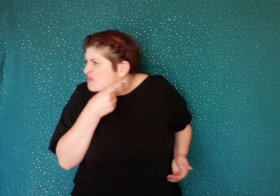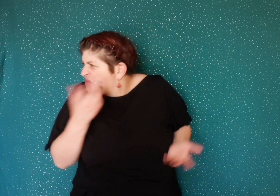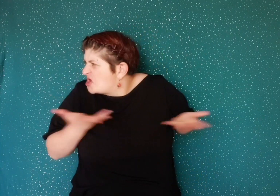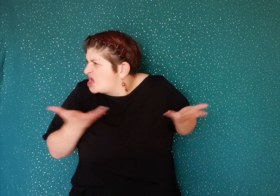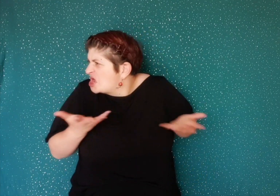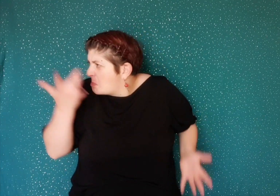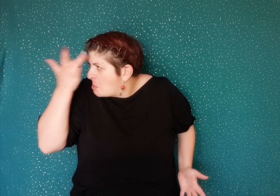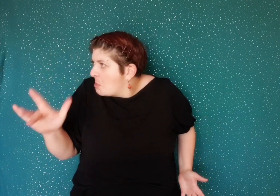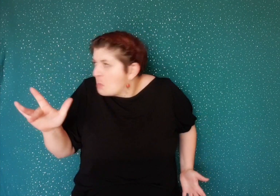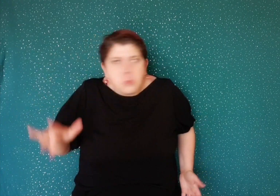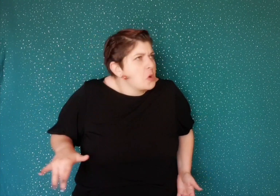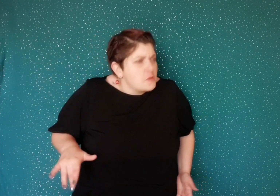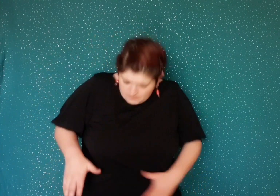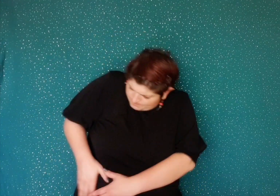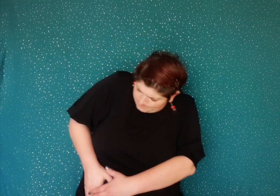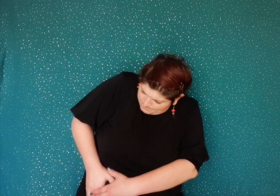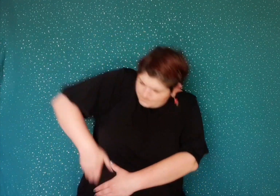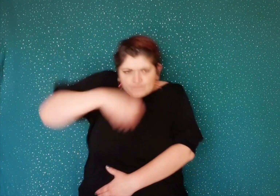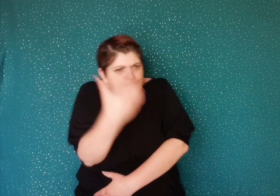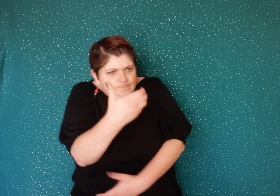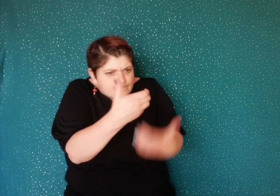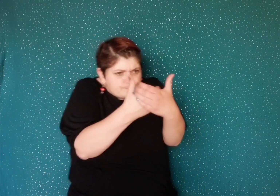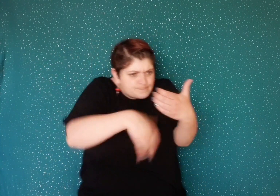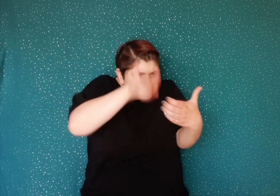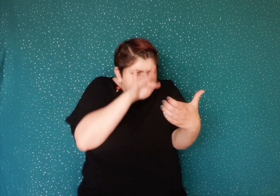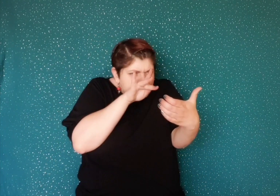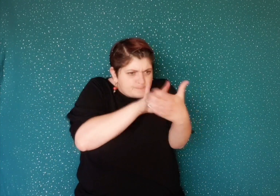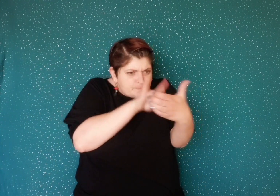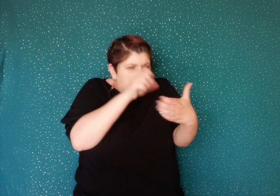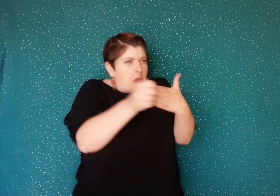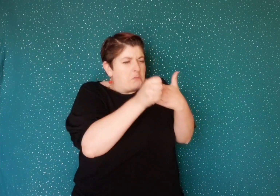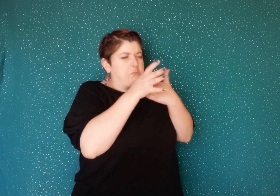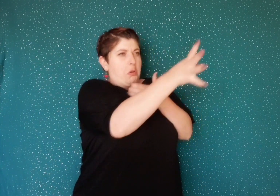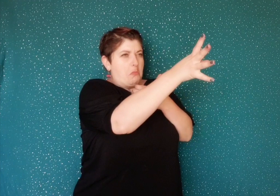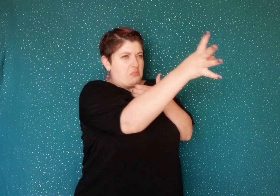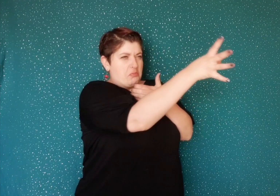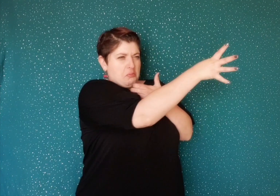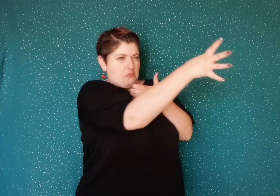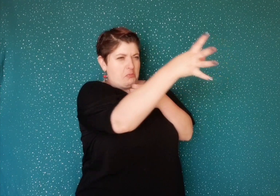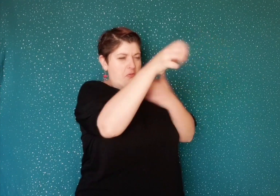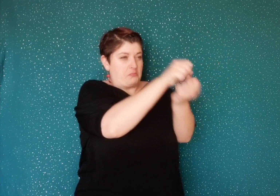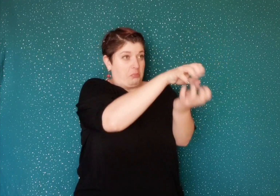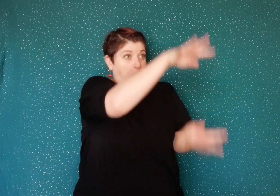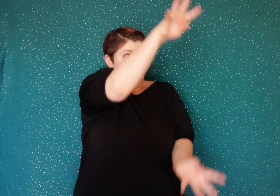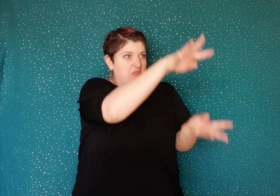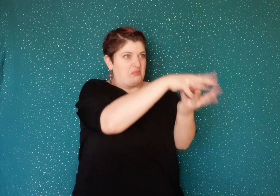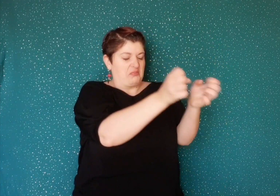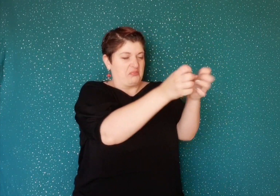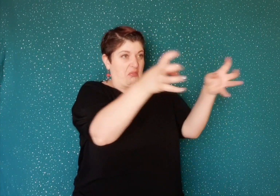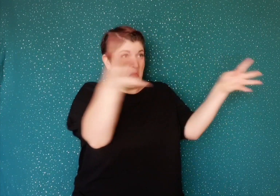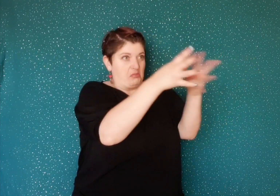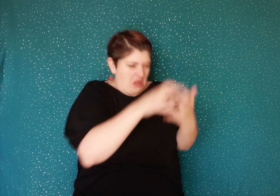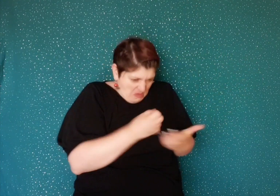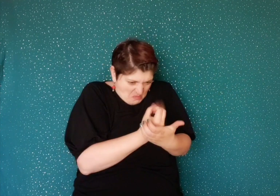Ils l'examinèrent avec leur scanner portable qui se mit à faire pip, pip,